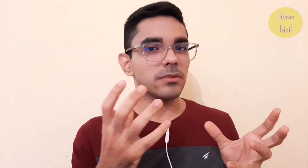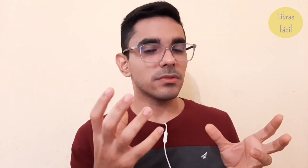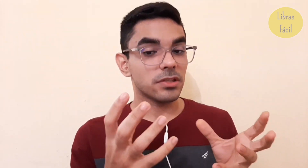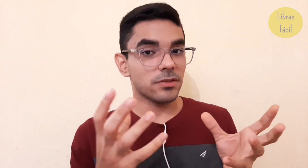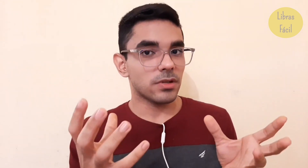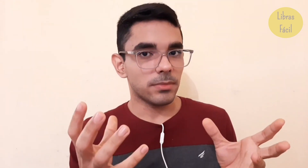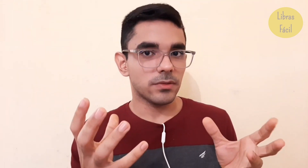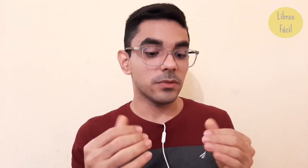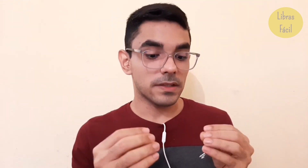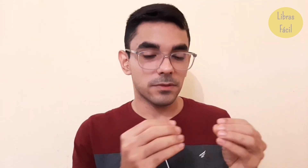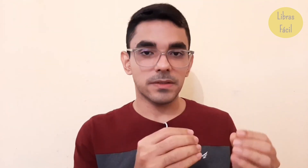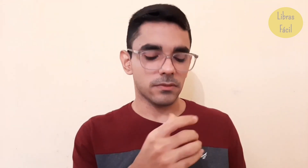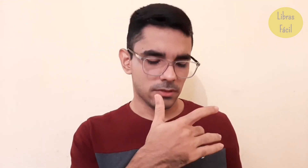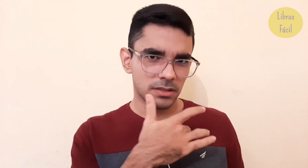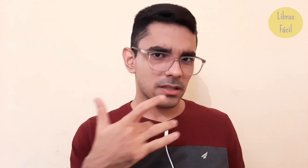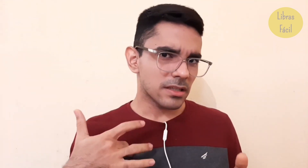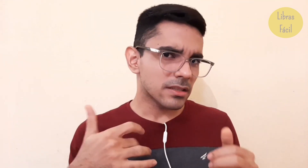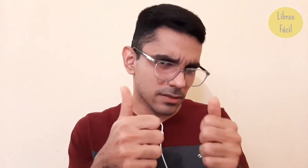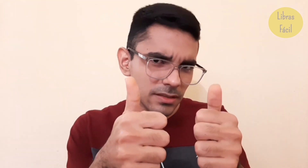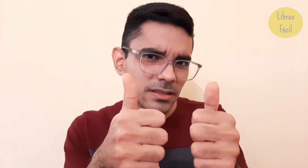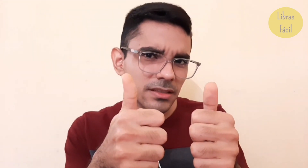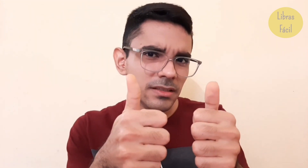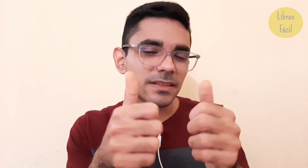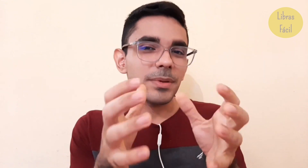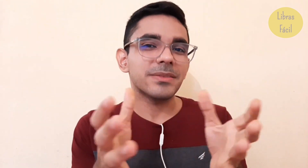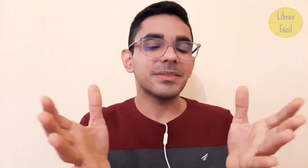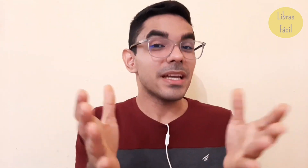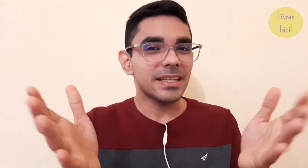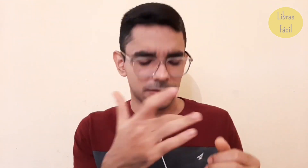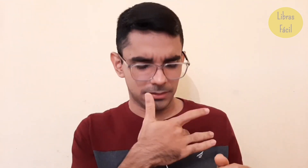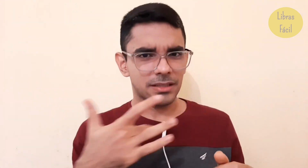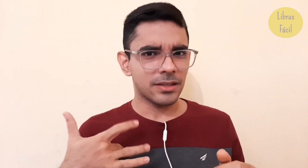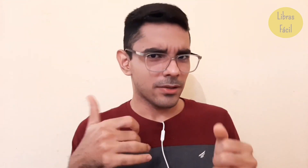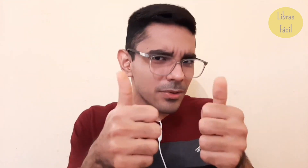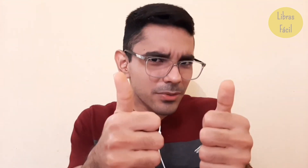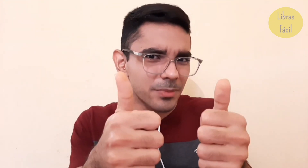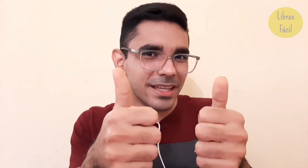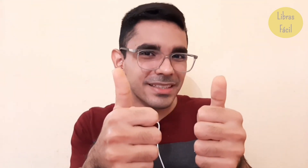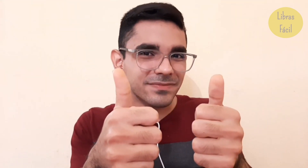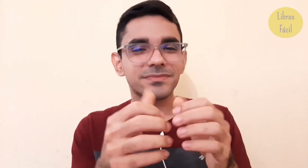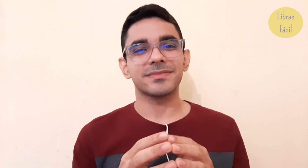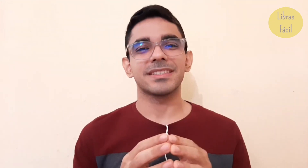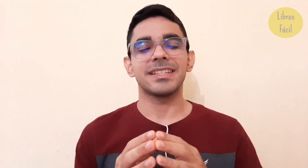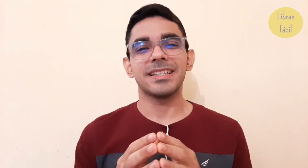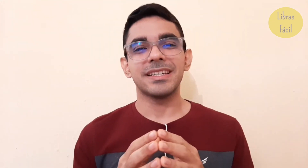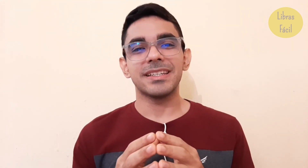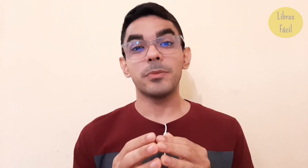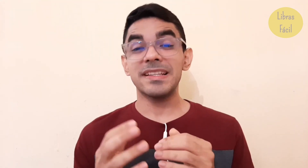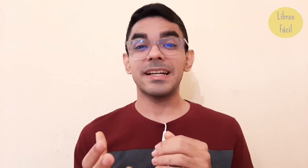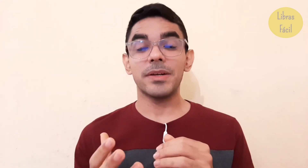de questionamento e usa essa expressão, você está perguntando, e aí? Tudo bem? E o mais legal é que essa